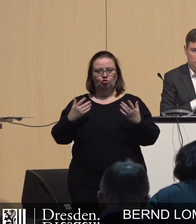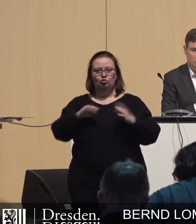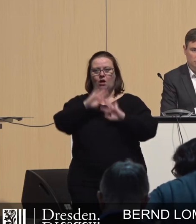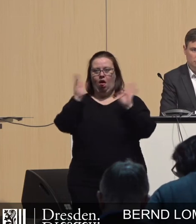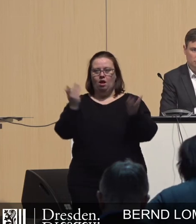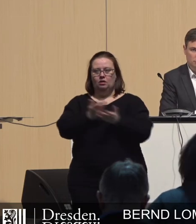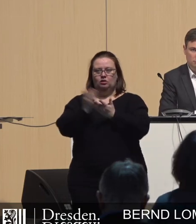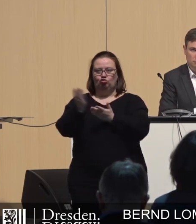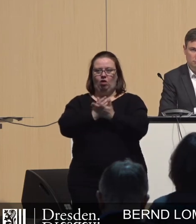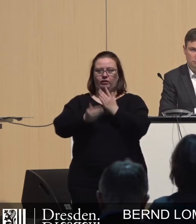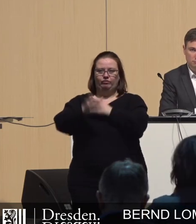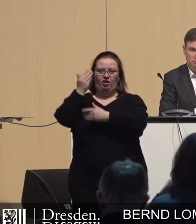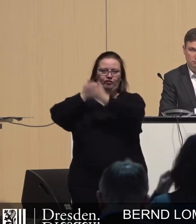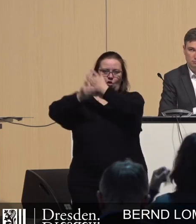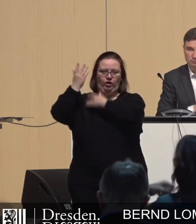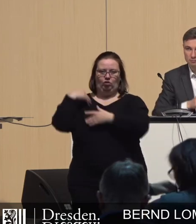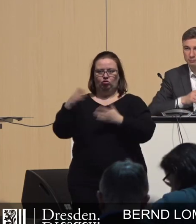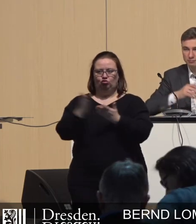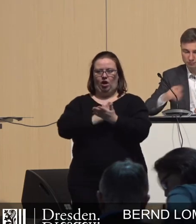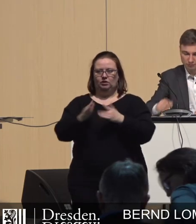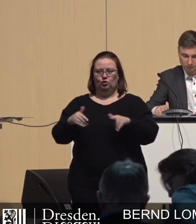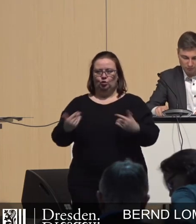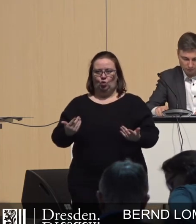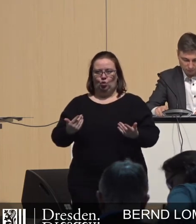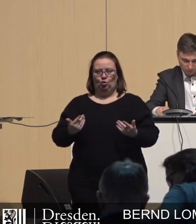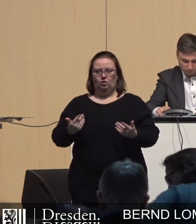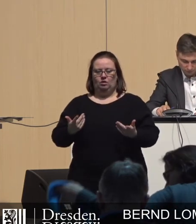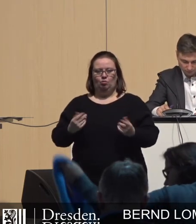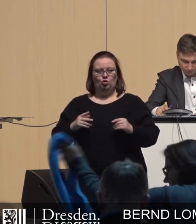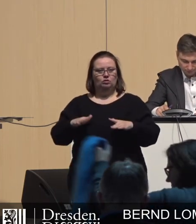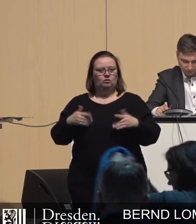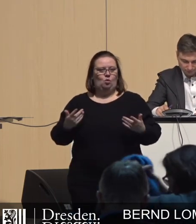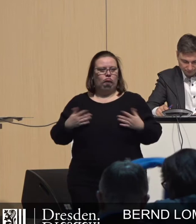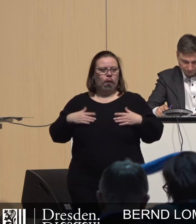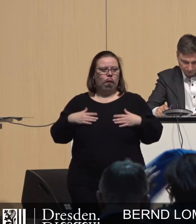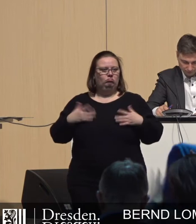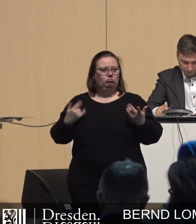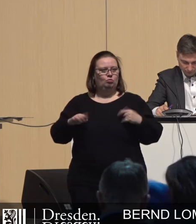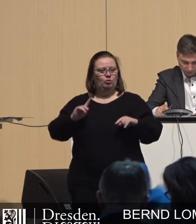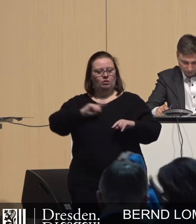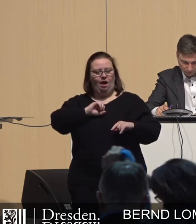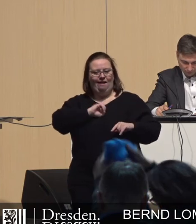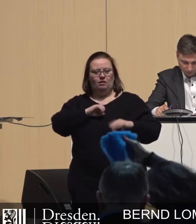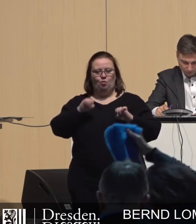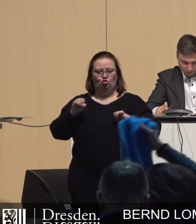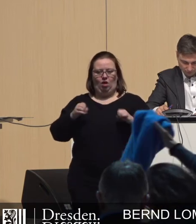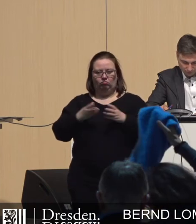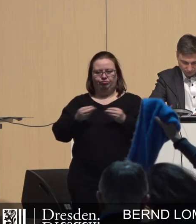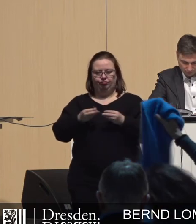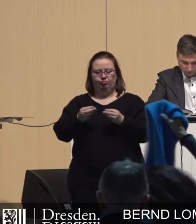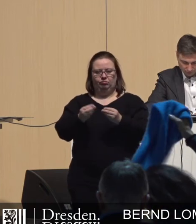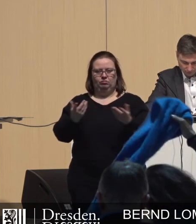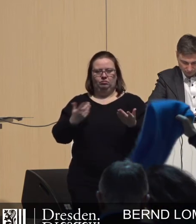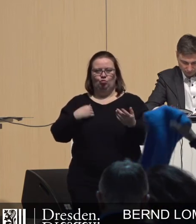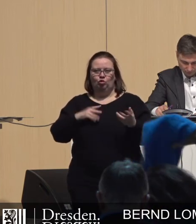schon alles von den Vorgängerstadträten beschlossen. Wir haben uns sozusagen erwürgt mit unseren Möglichkeiten, überhaupt